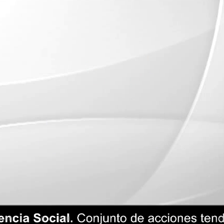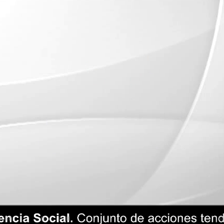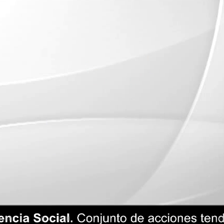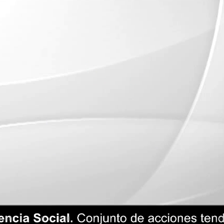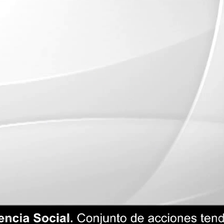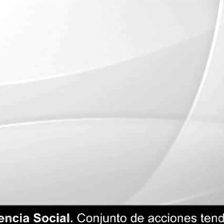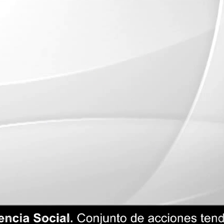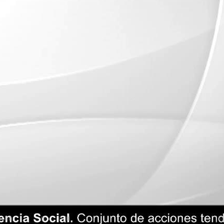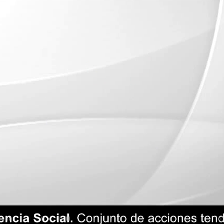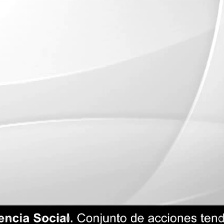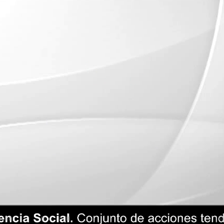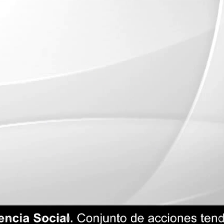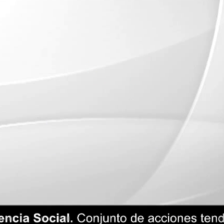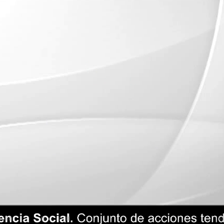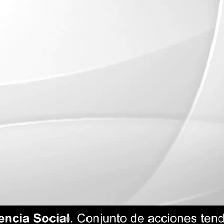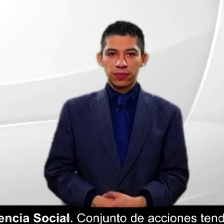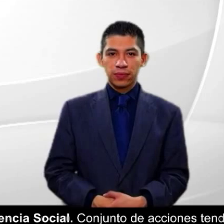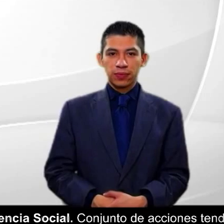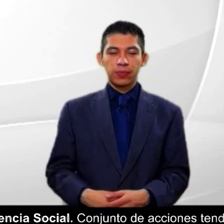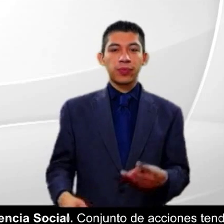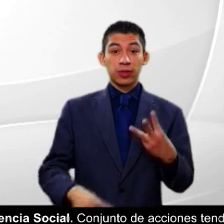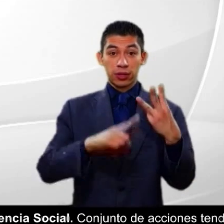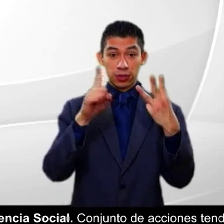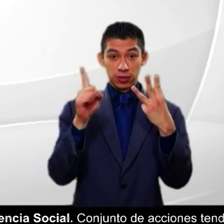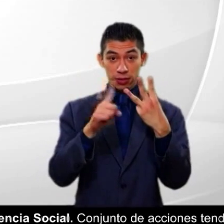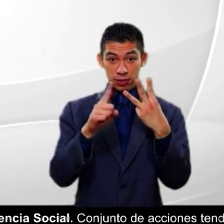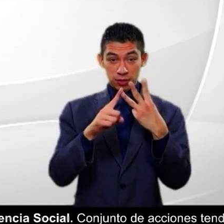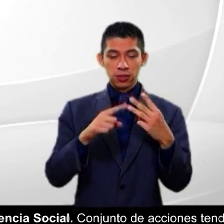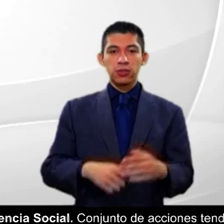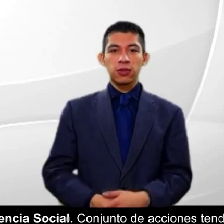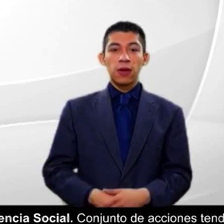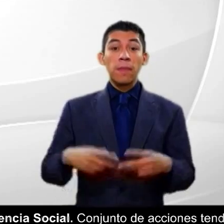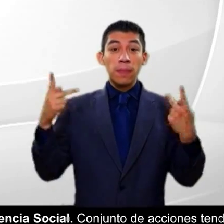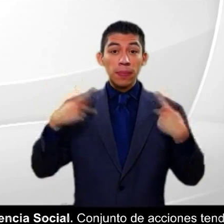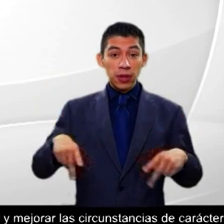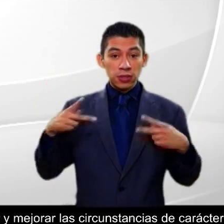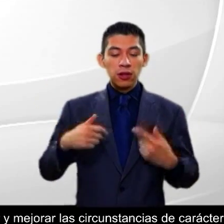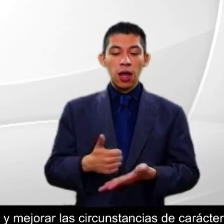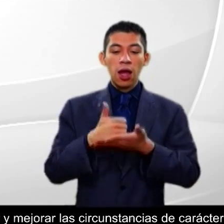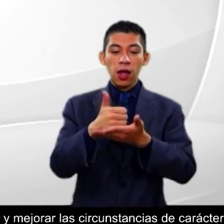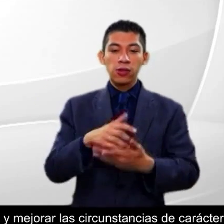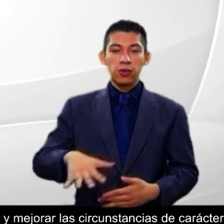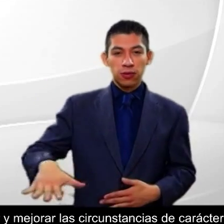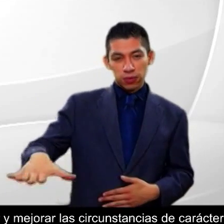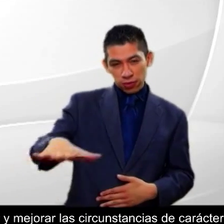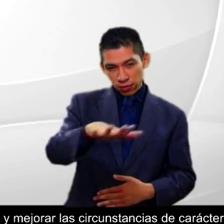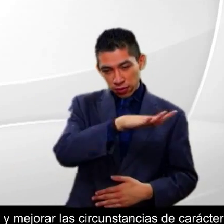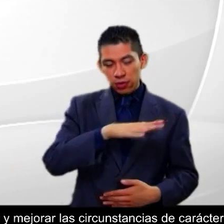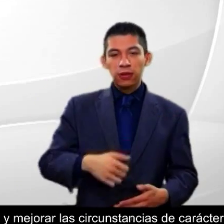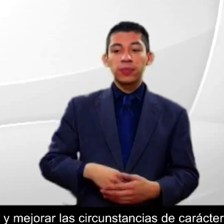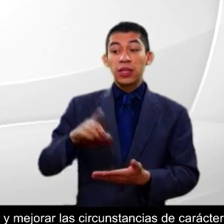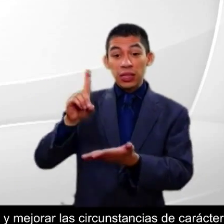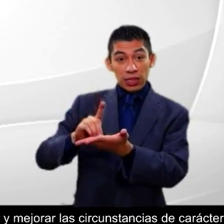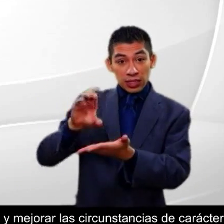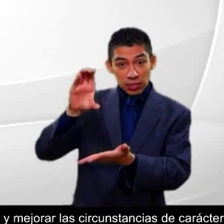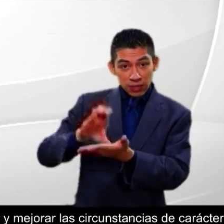3. Asistencia social Conjunto de acciones tendientes a modificar y mejorar las circunstancias de carácter social